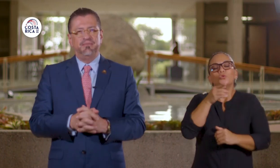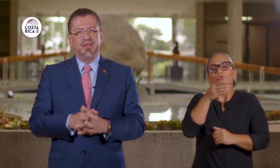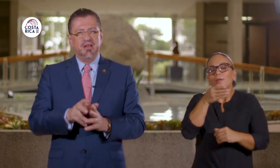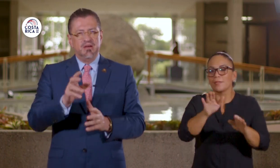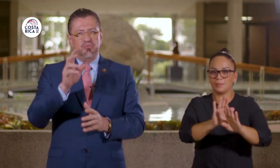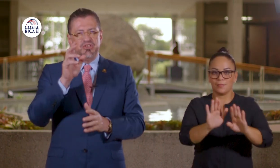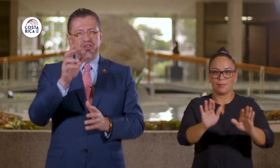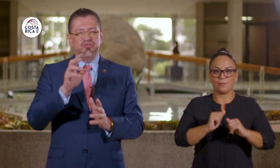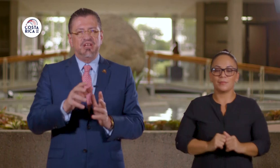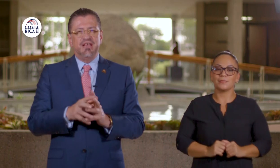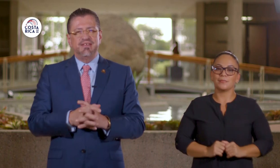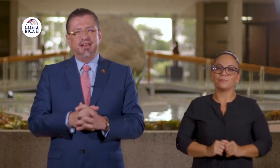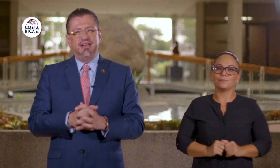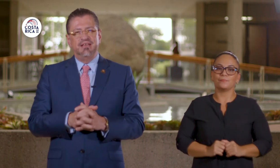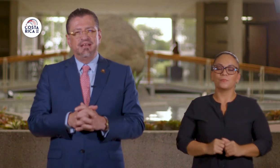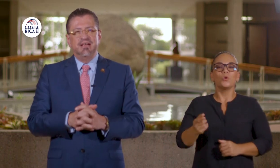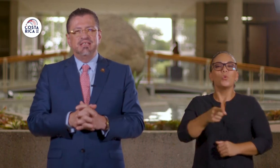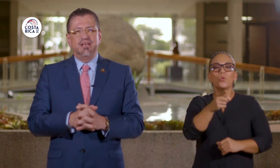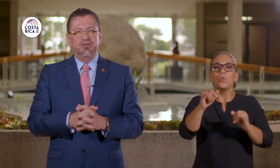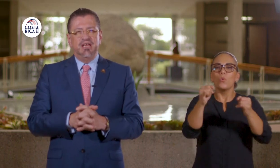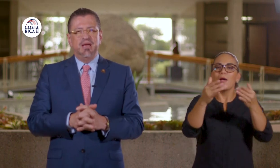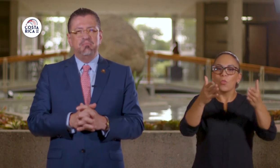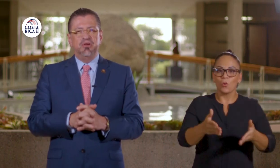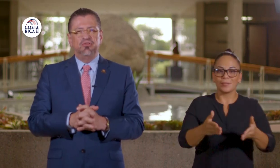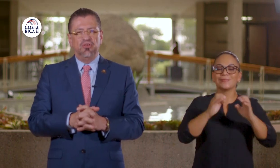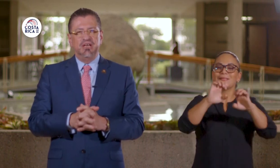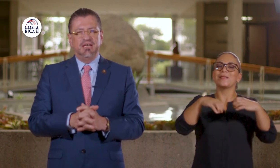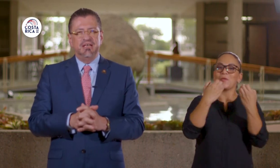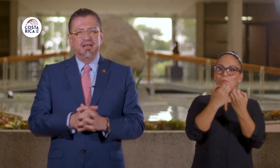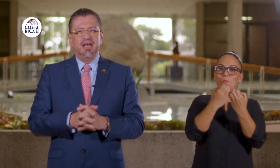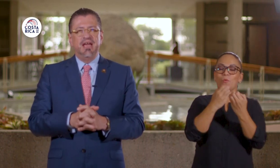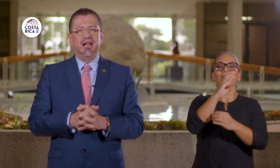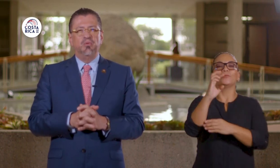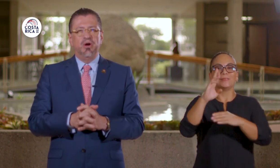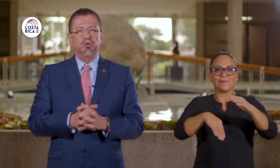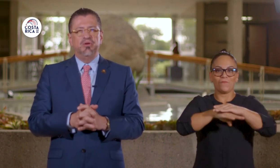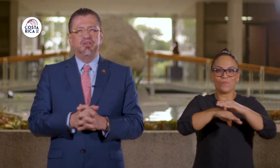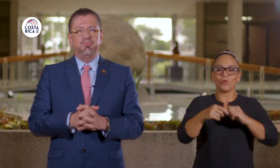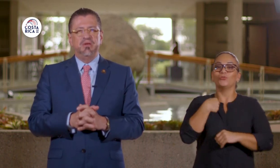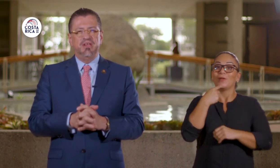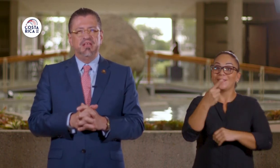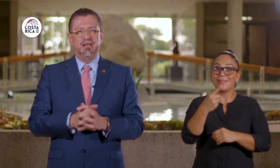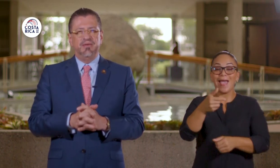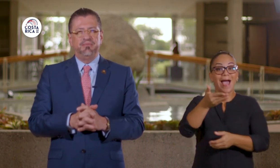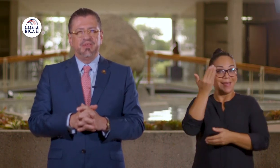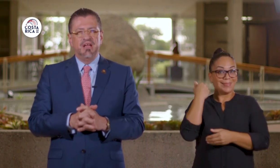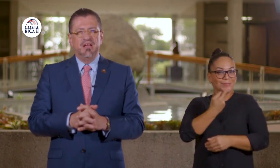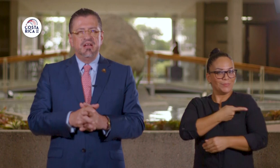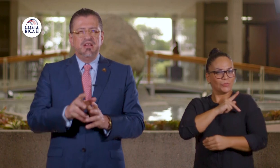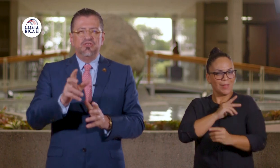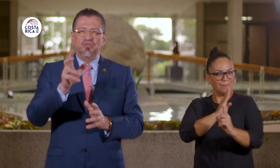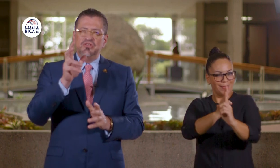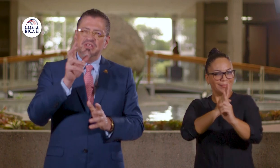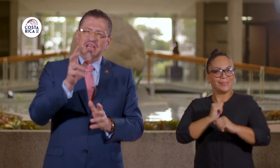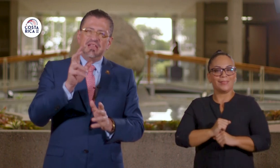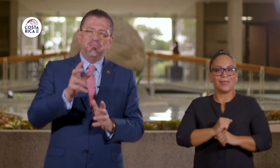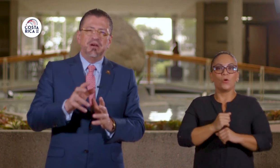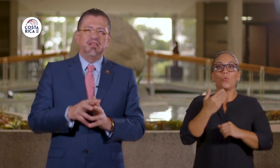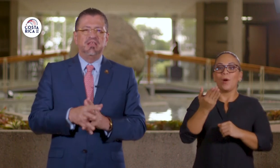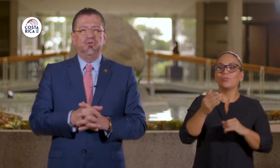sugerencia. Muchachos de la SELE, se los dije en persona en el juego de despedida.